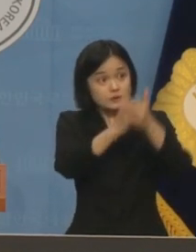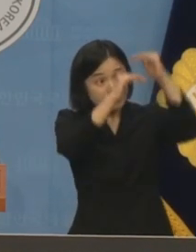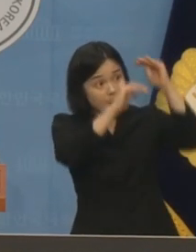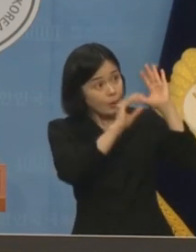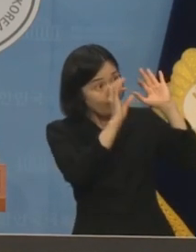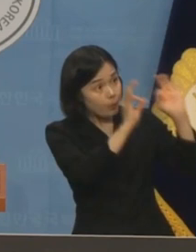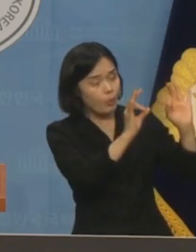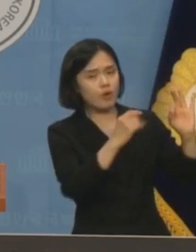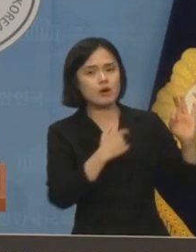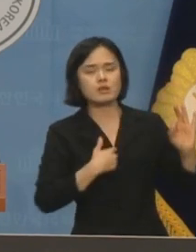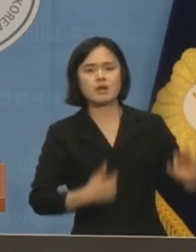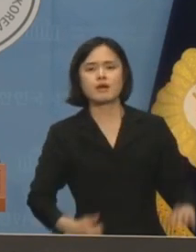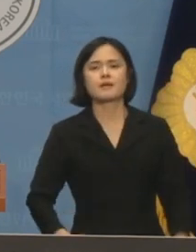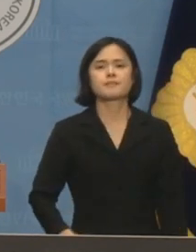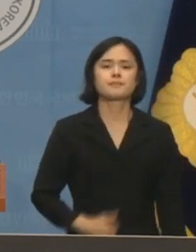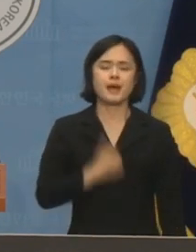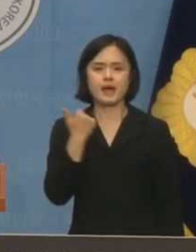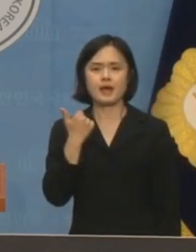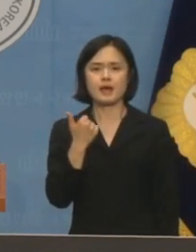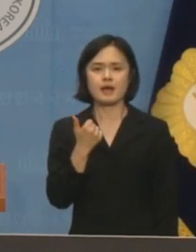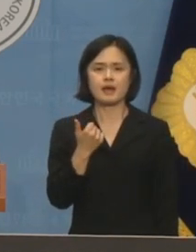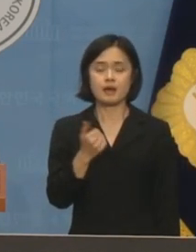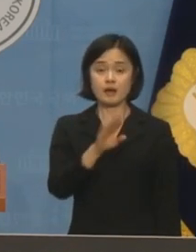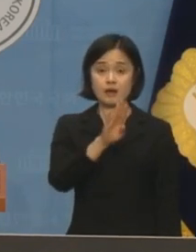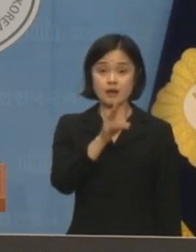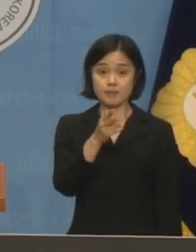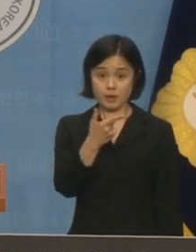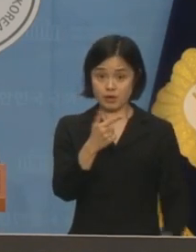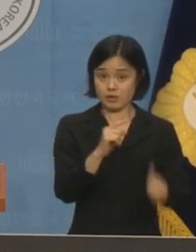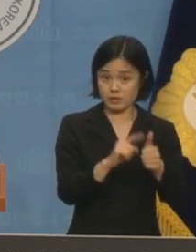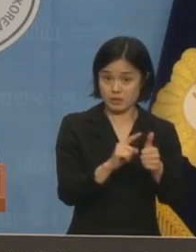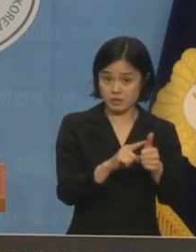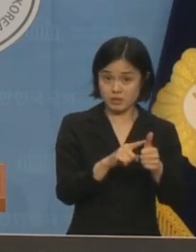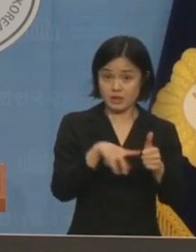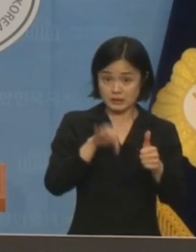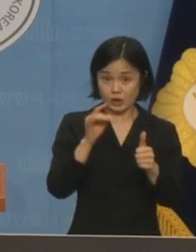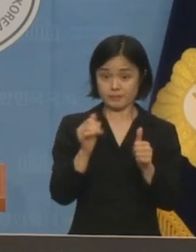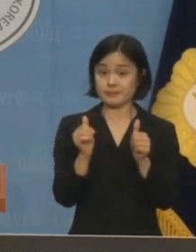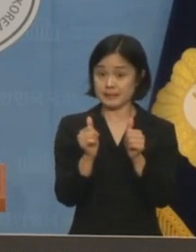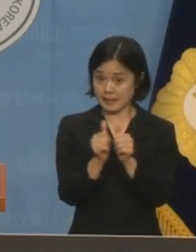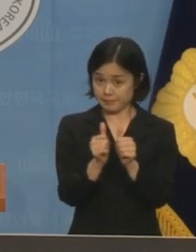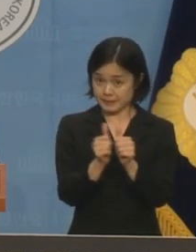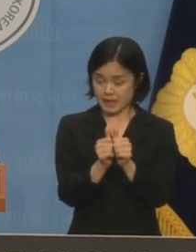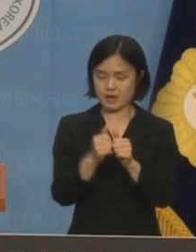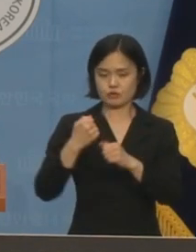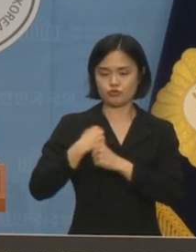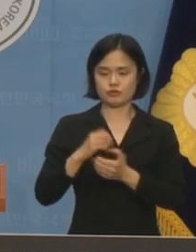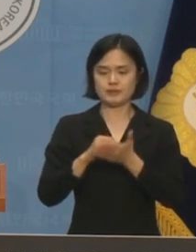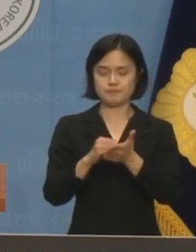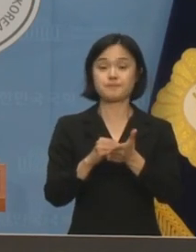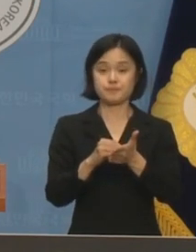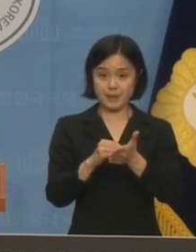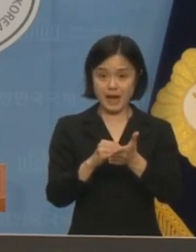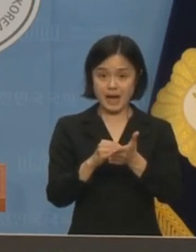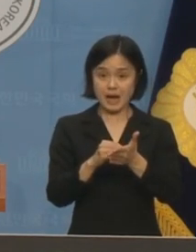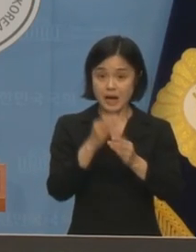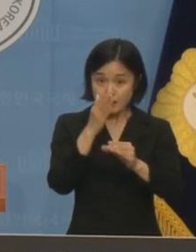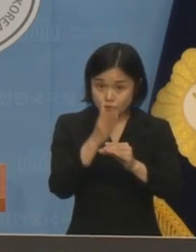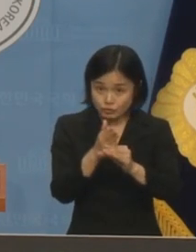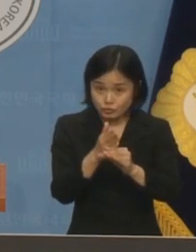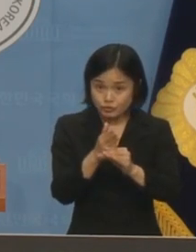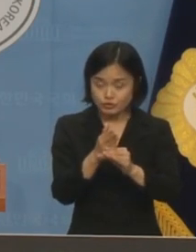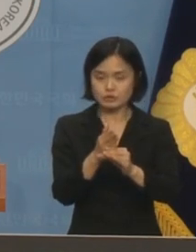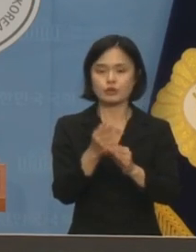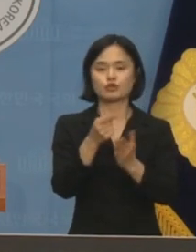여러분이 알다시피 변 씨는 남자 군인으로 입대했다가 스스로 여자로 성전환을 하고 계속하여 군에